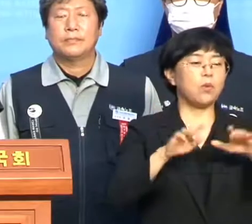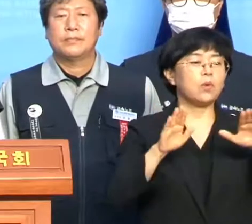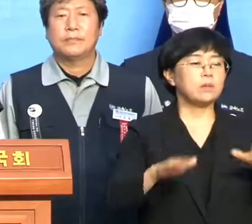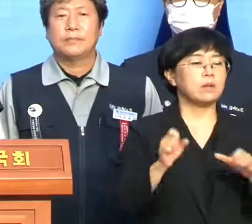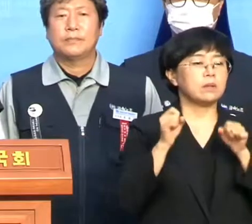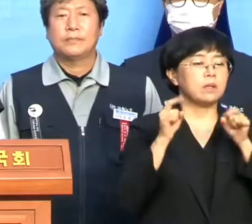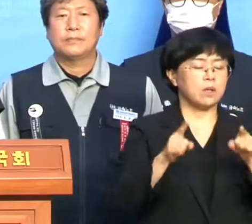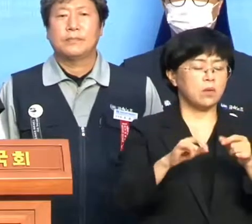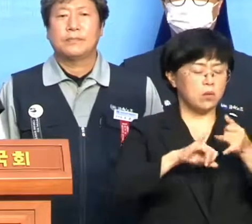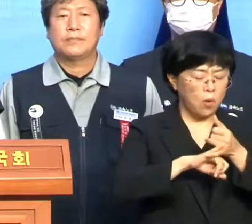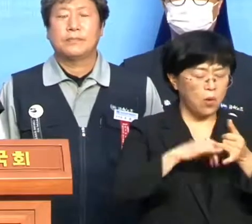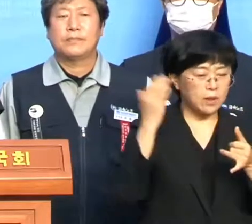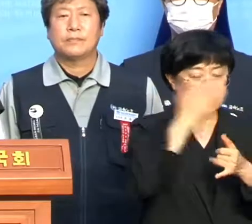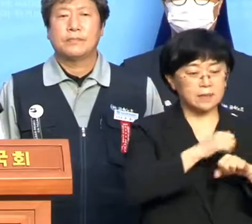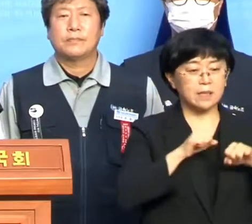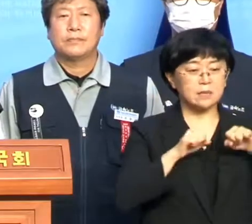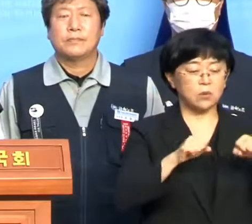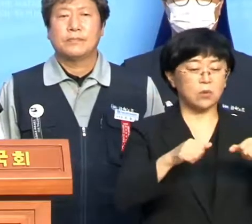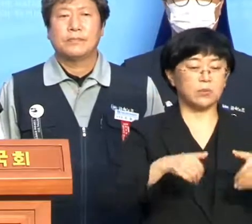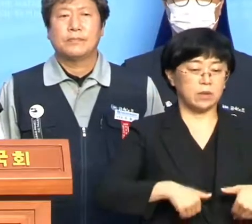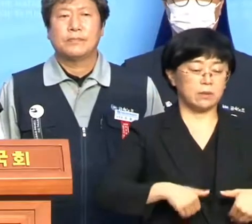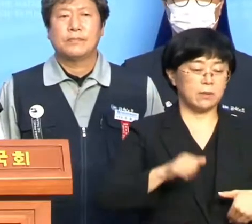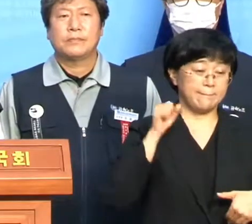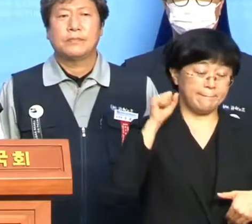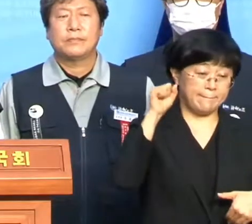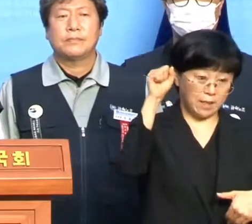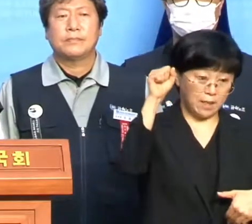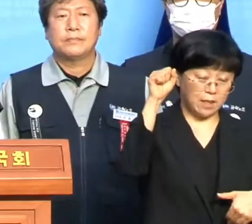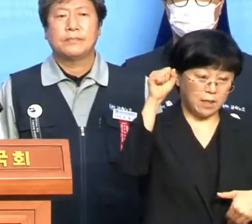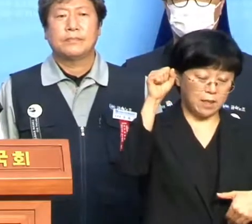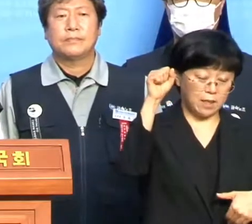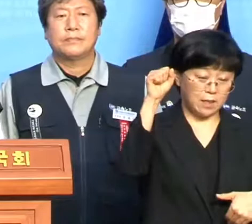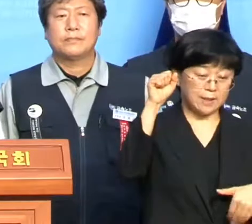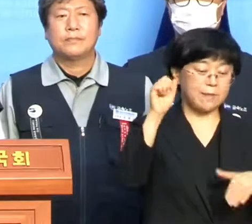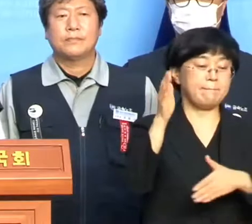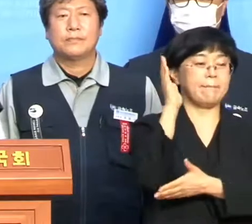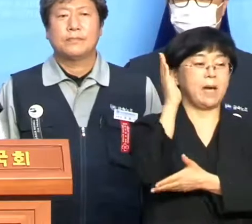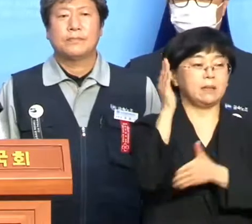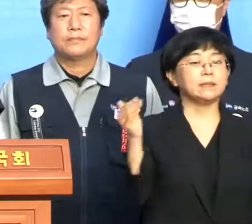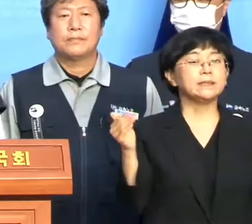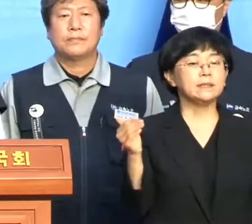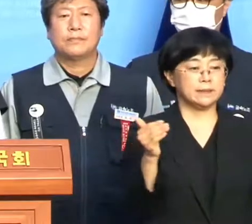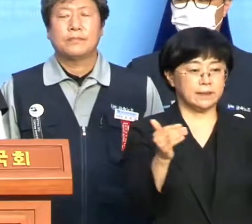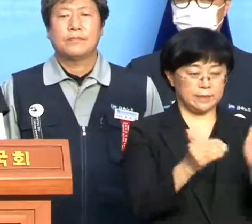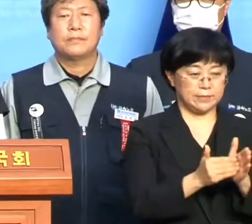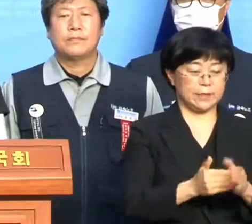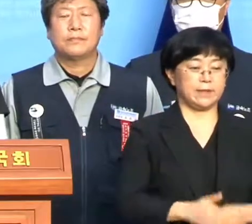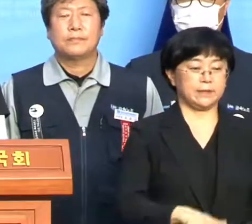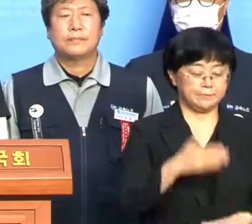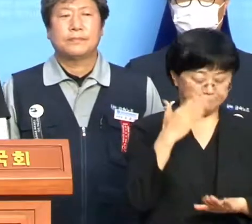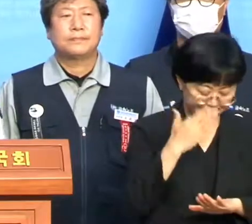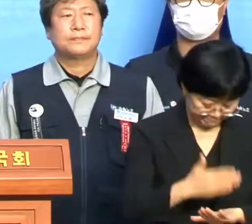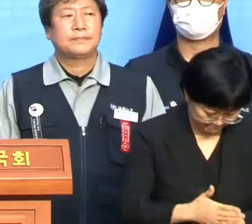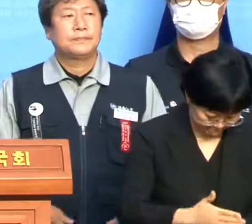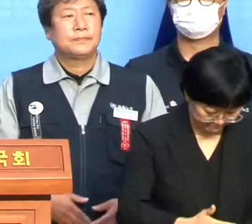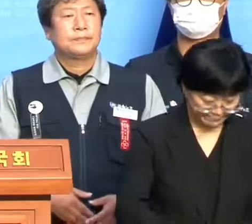청산 되어야 한다고 강력히 주장하면서 여름 바른 마무리 하도록 하겠습니다 고맙습니다